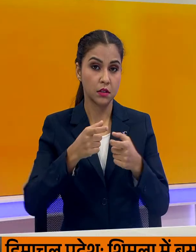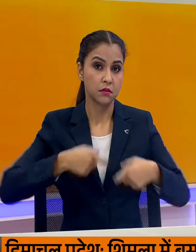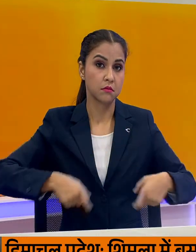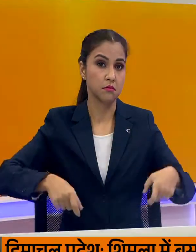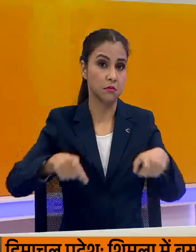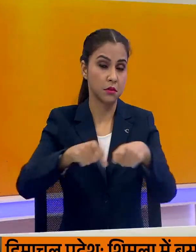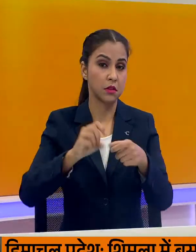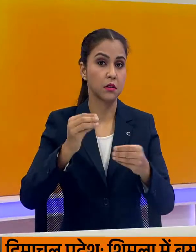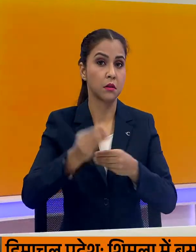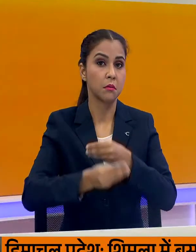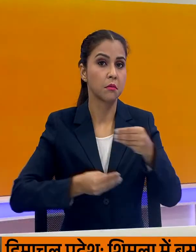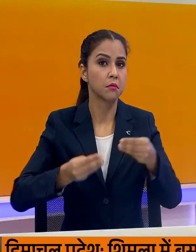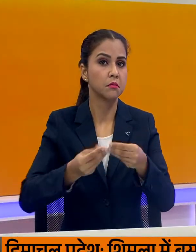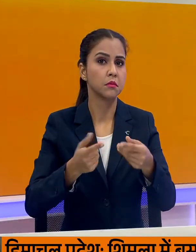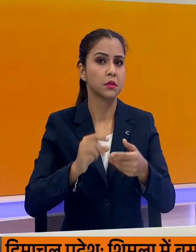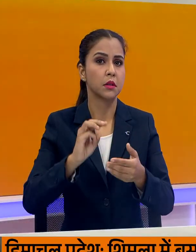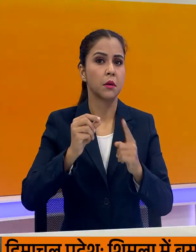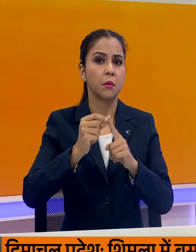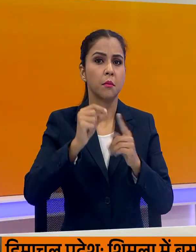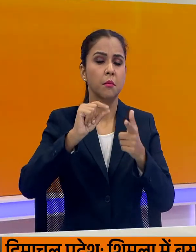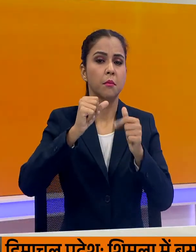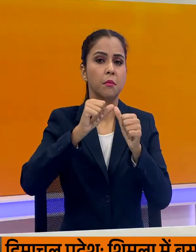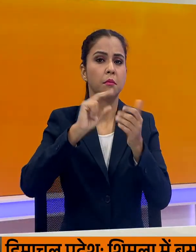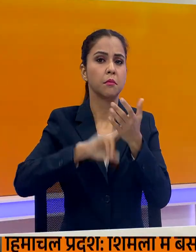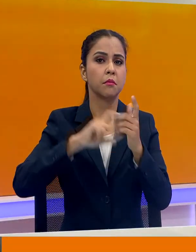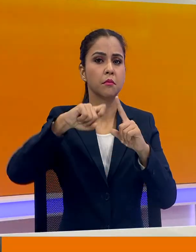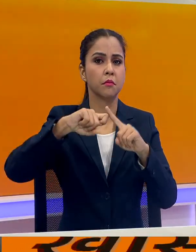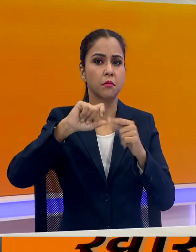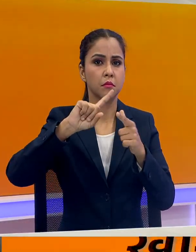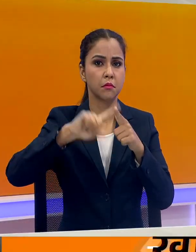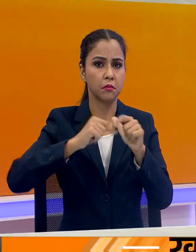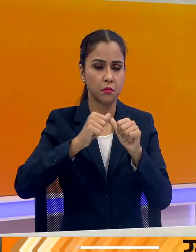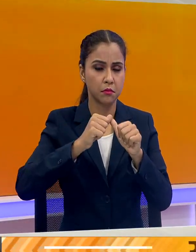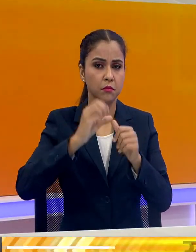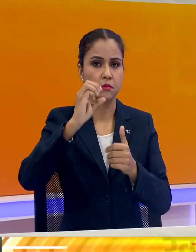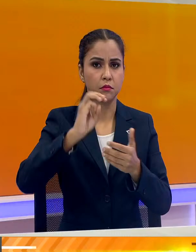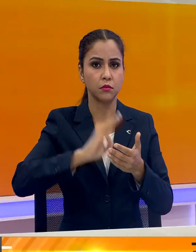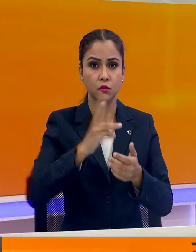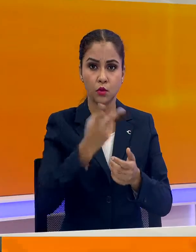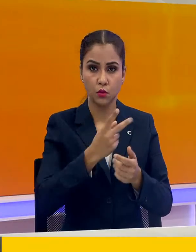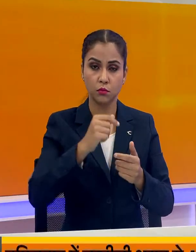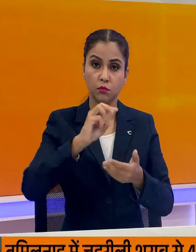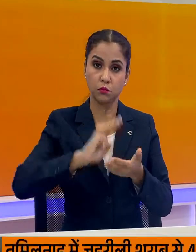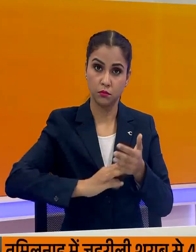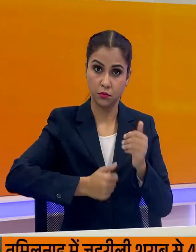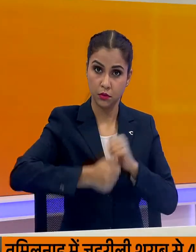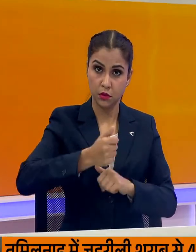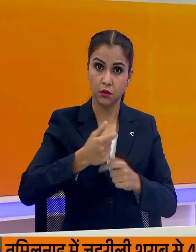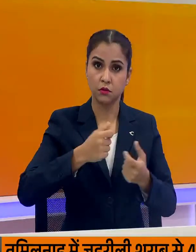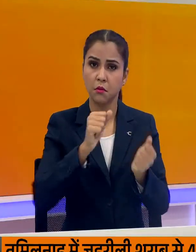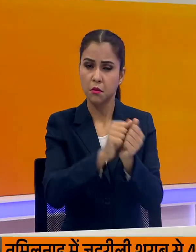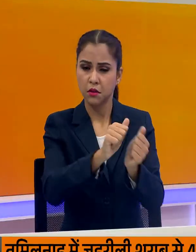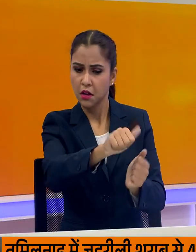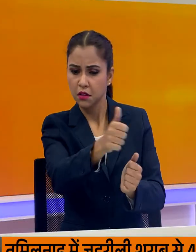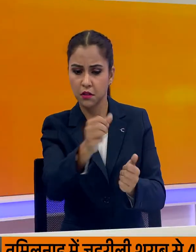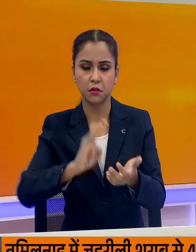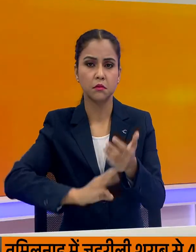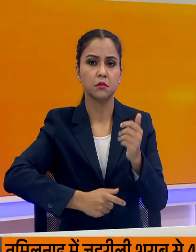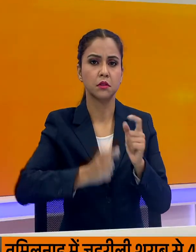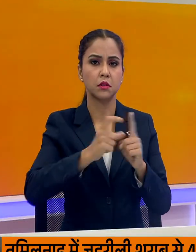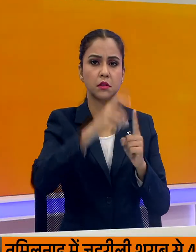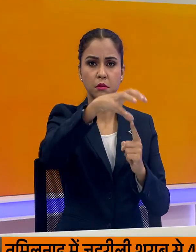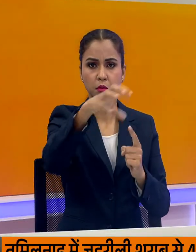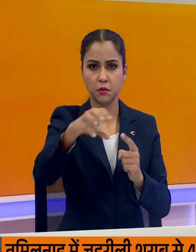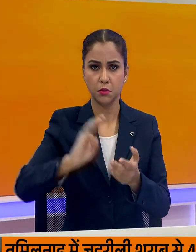में केंद्रीय वित्त राज्य मंत्री पंकज चौधरी भी मौजूद रहे और साथ ही वित्त सचिव समेत अलग अलग विभागों के